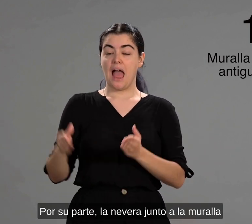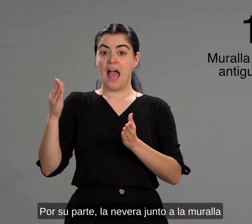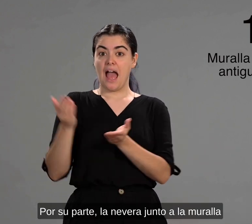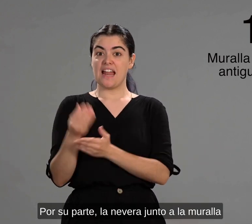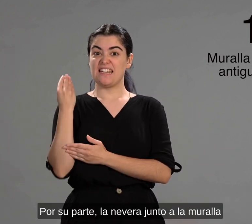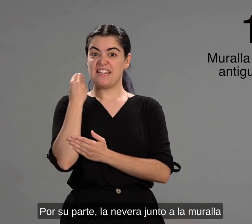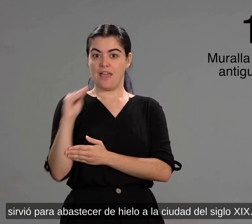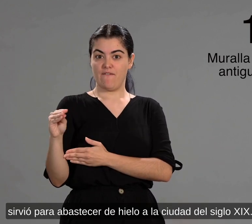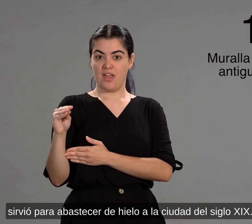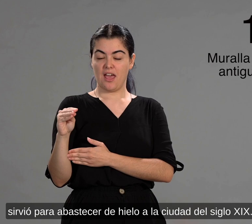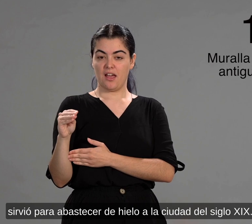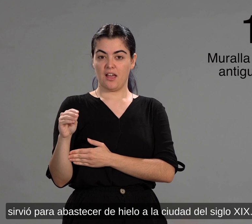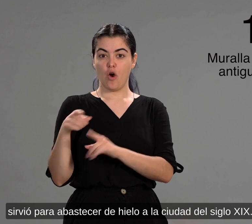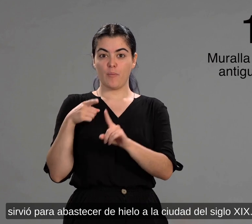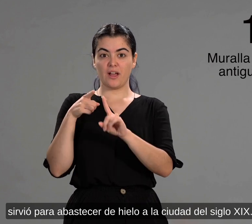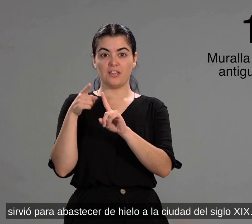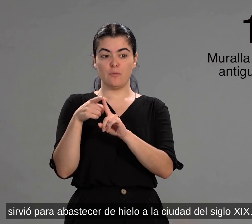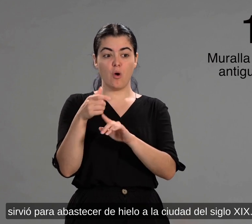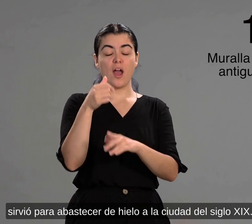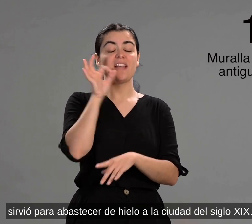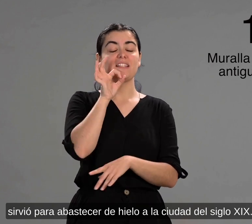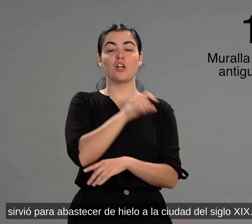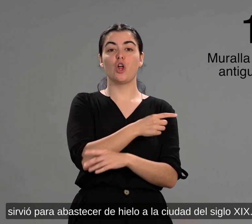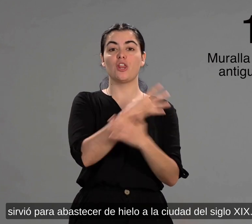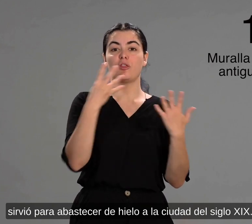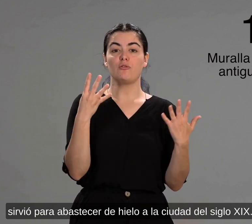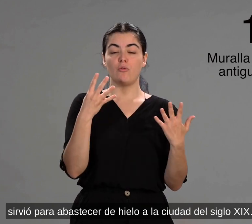muralla sirvió para abastecer de hielo a la ciudad del siglo XIX.